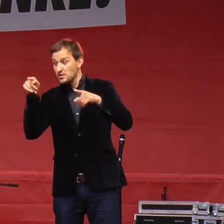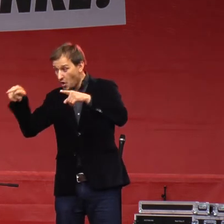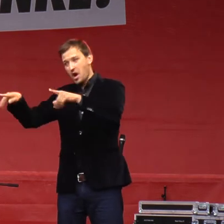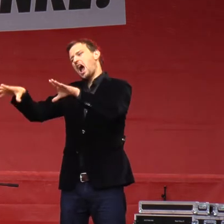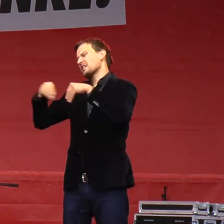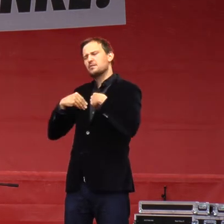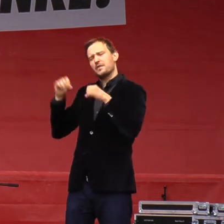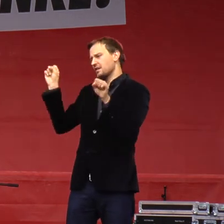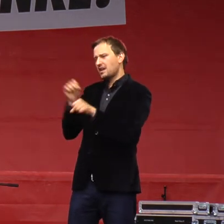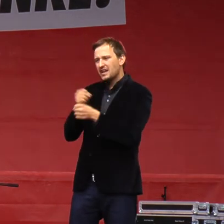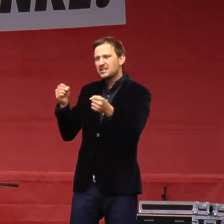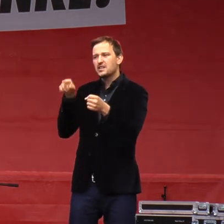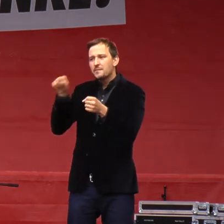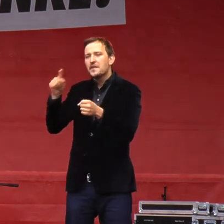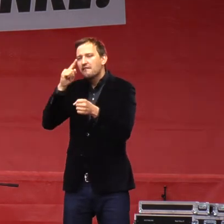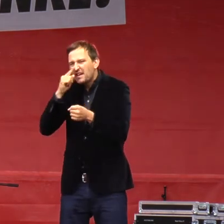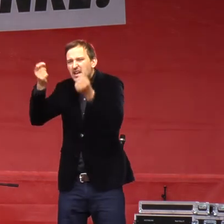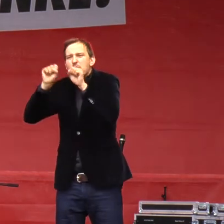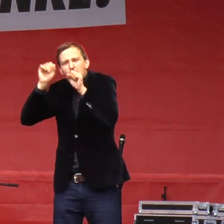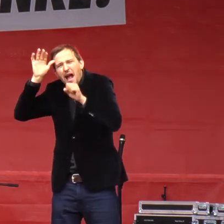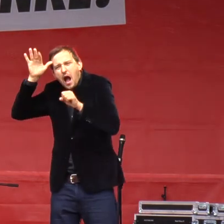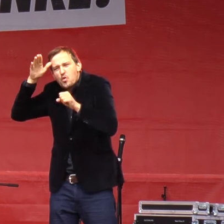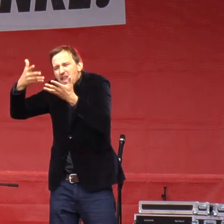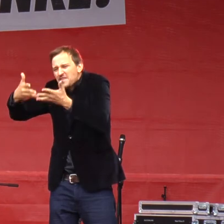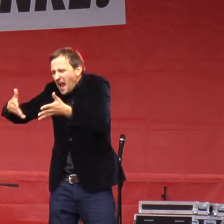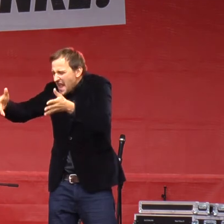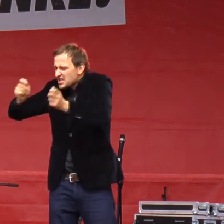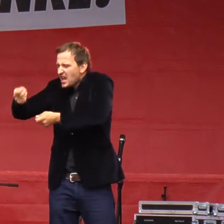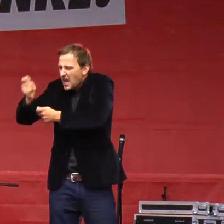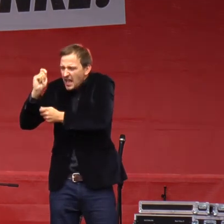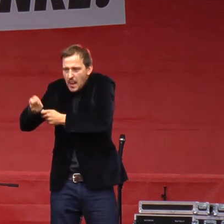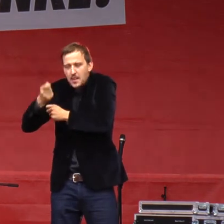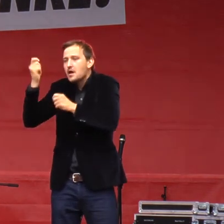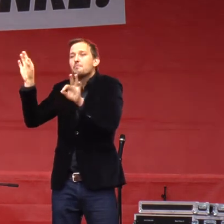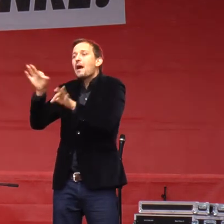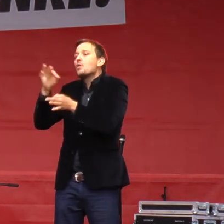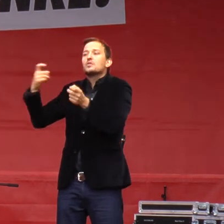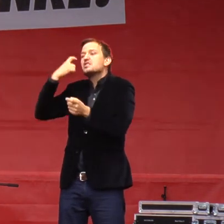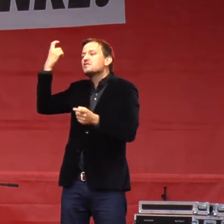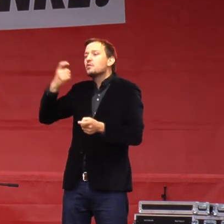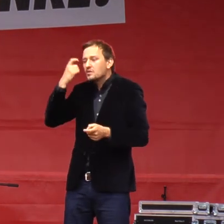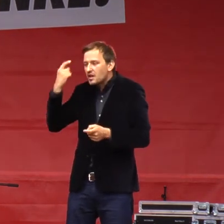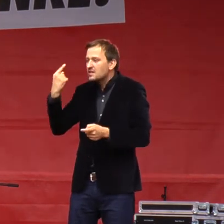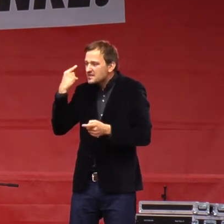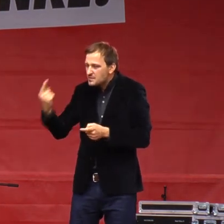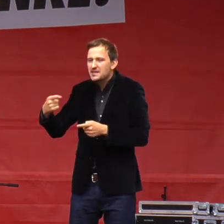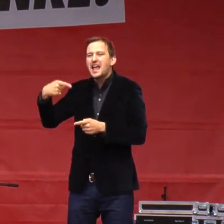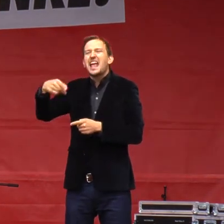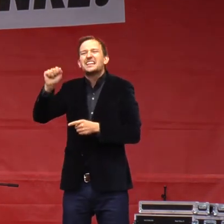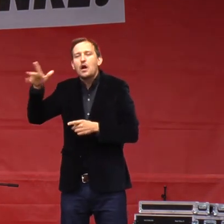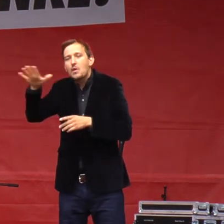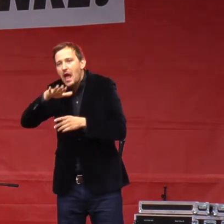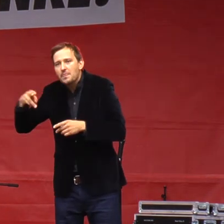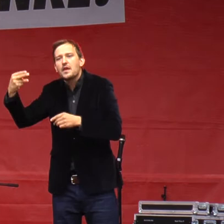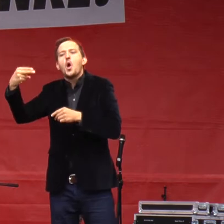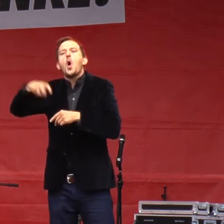unerträglich. Wer im braunen Teich angelt, der darf sich nicht wundern, wenn er die Gaulands und die Höckes